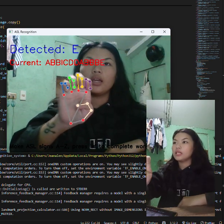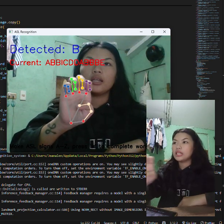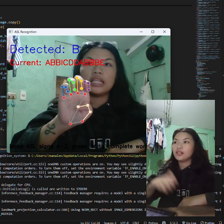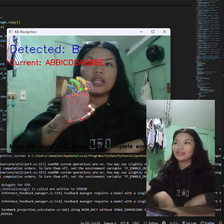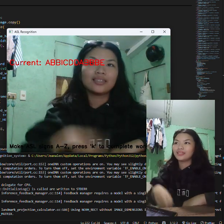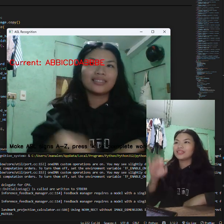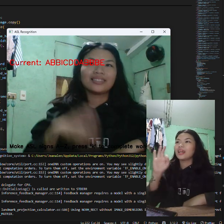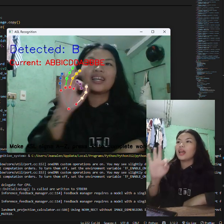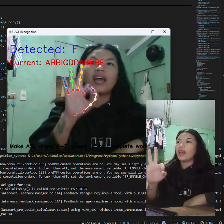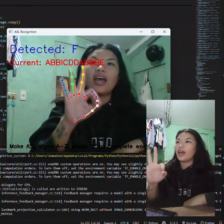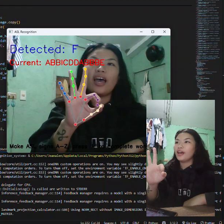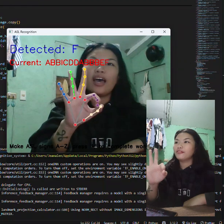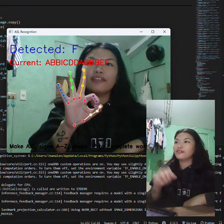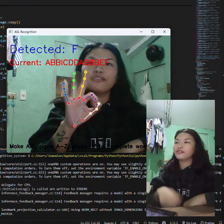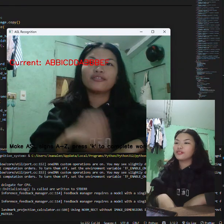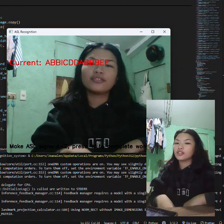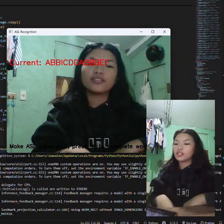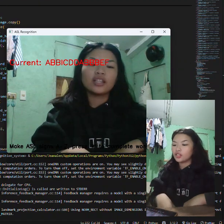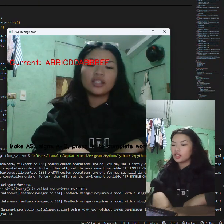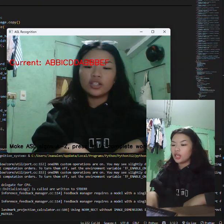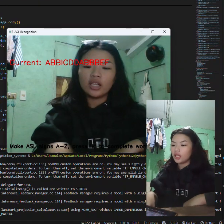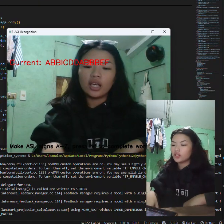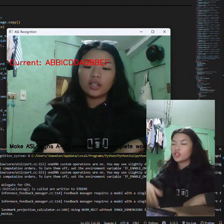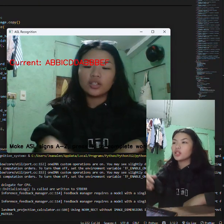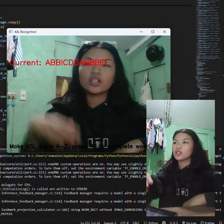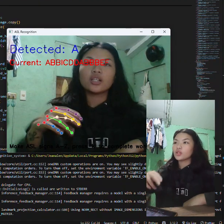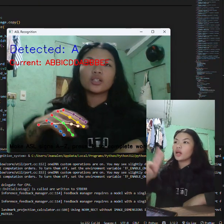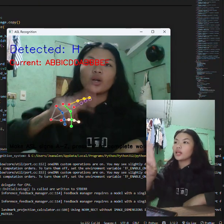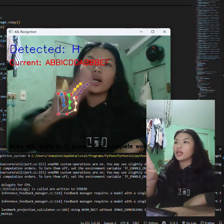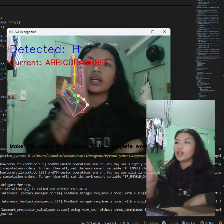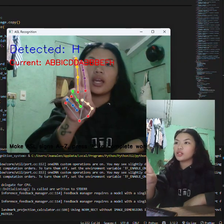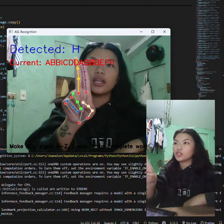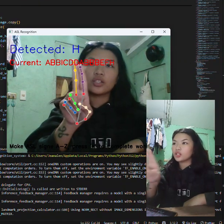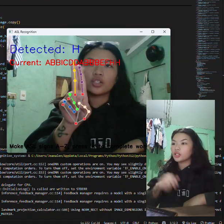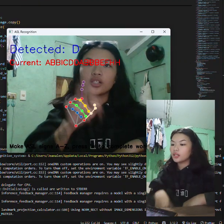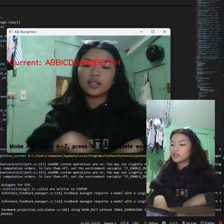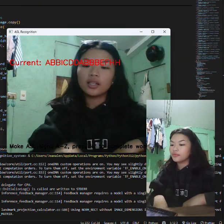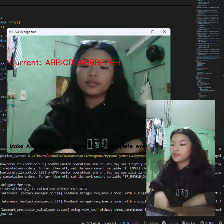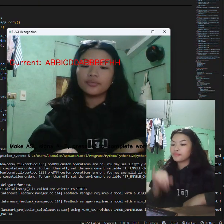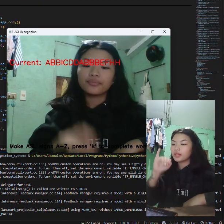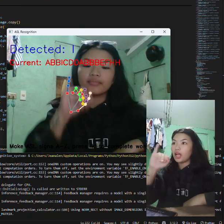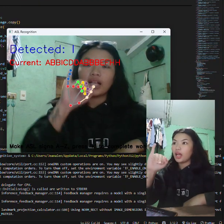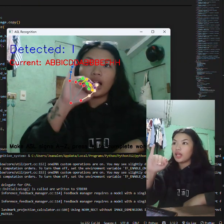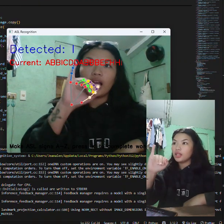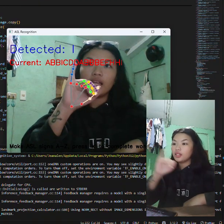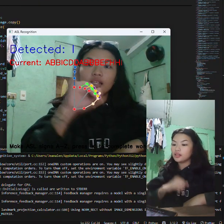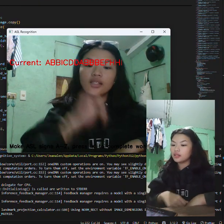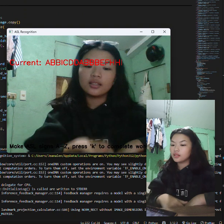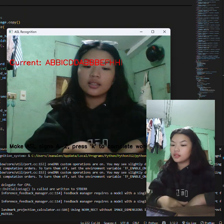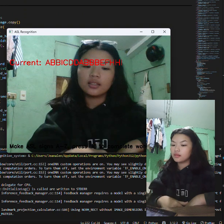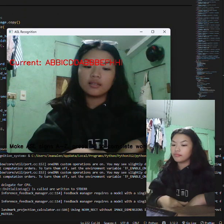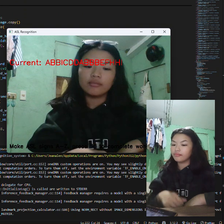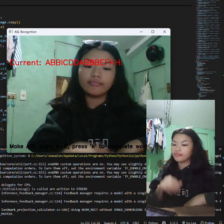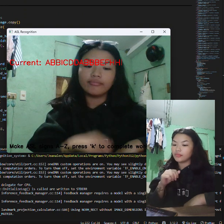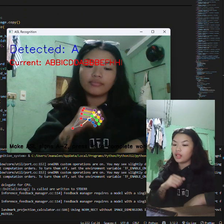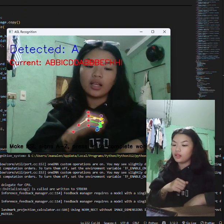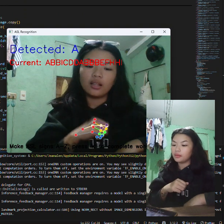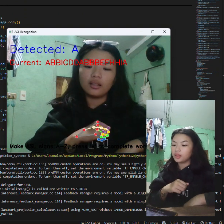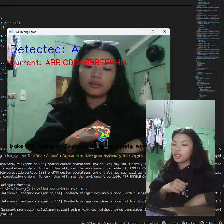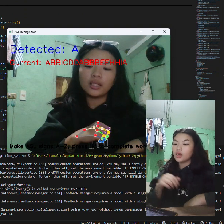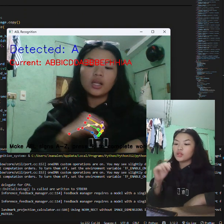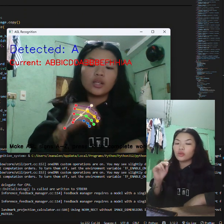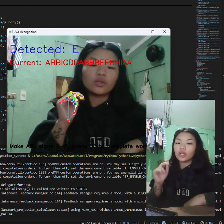A, E, F, G, H. So, ang H ay